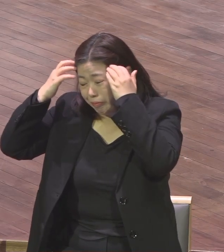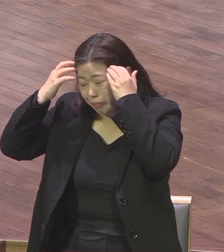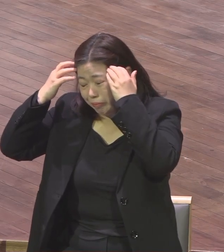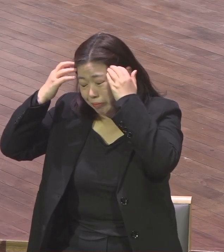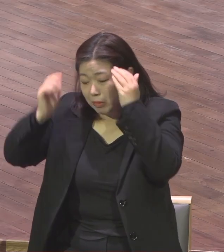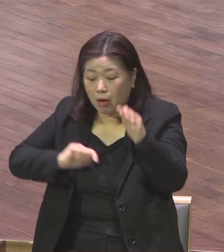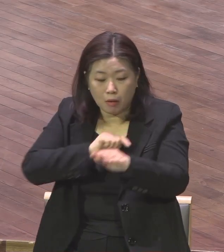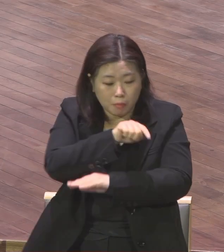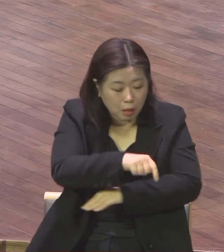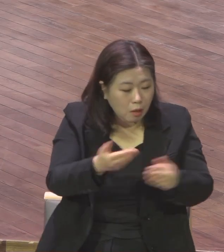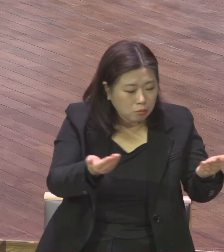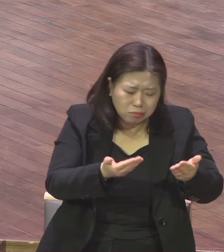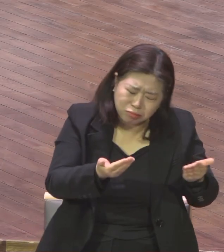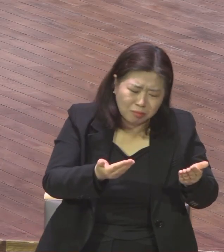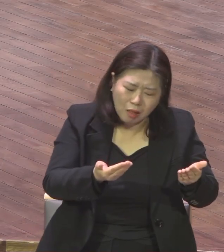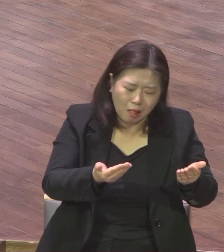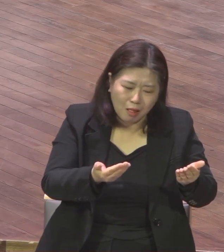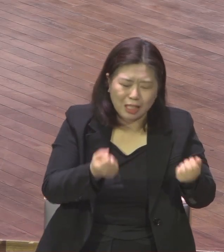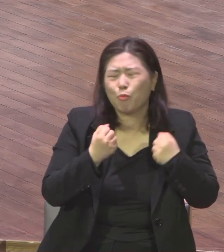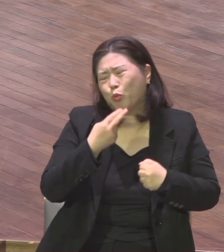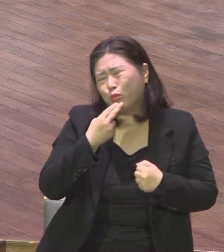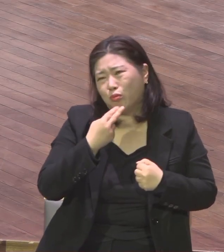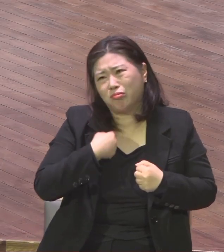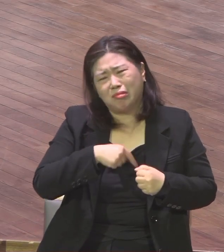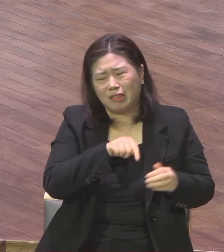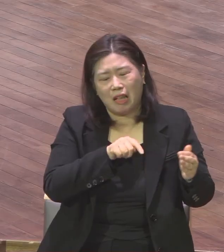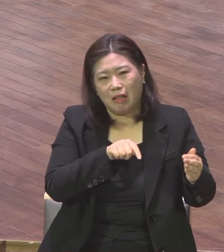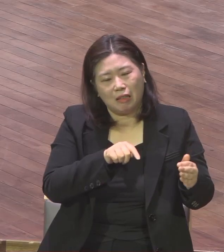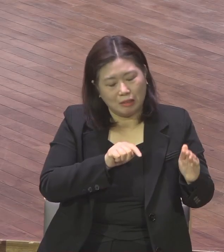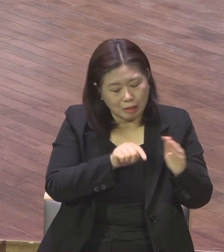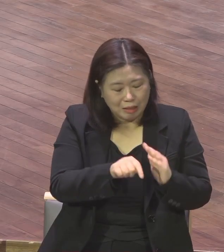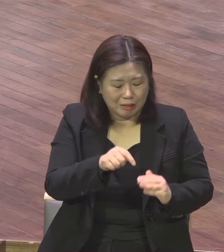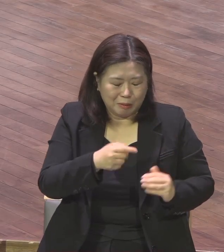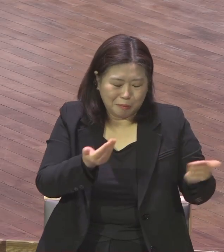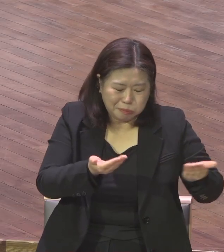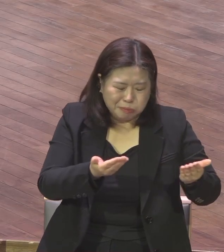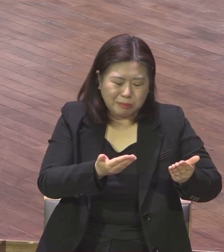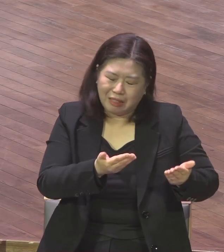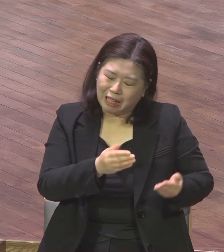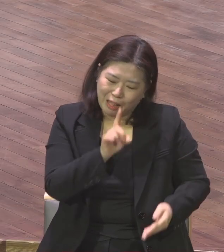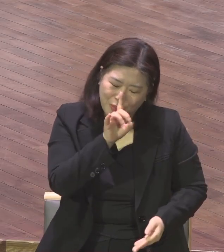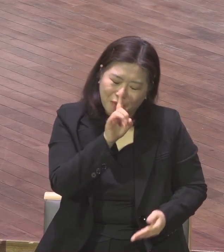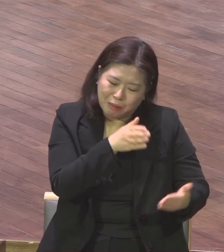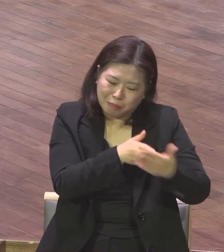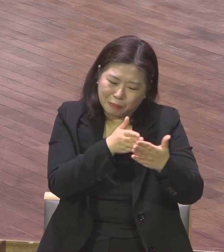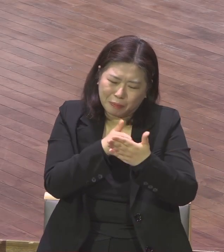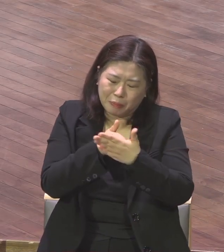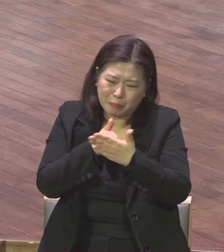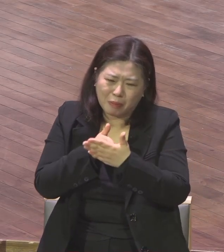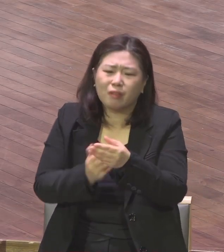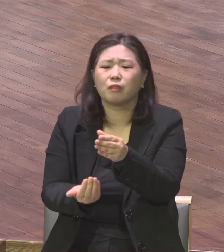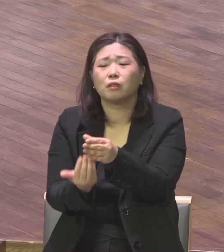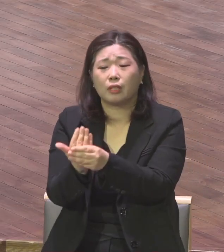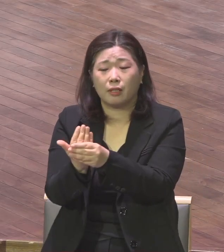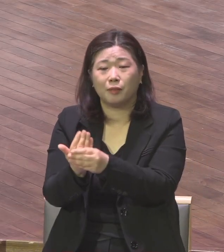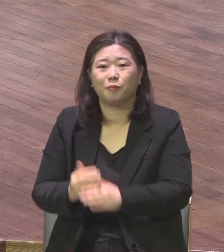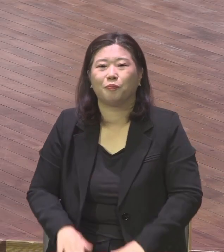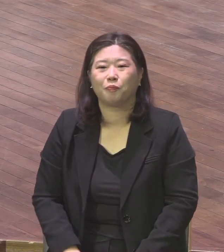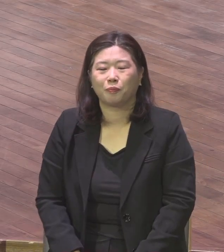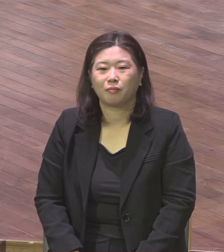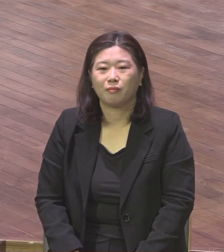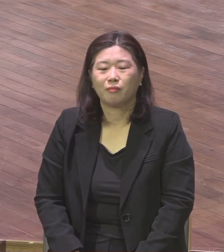가정이 화목해야 된다. 이거는 성경에서 계속 강조하고 있는 영적 진리입니다. 가정이